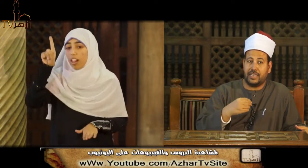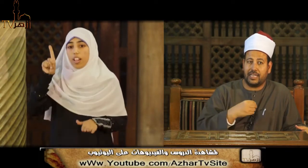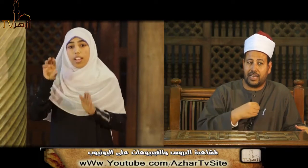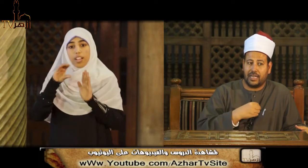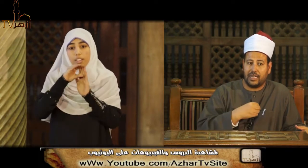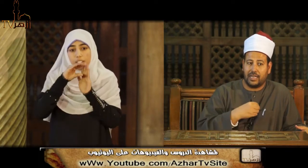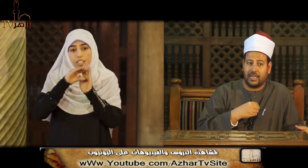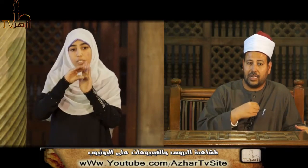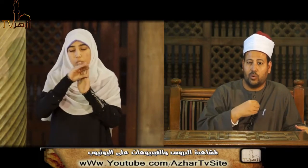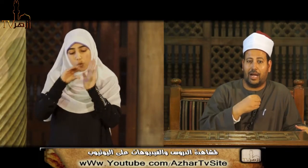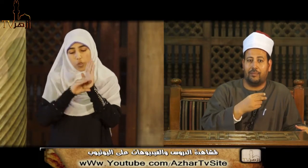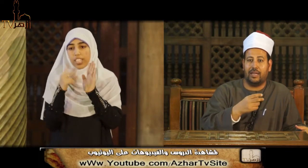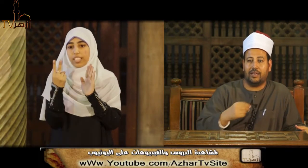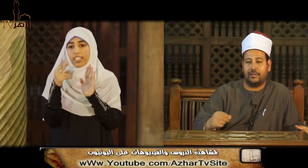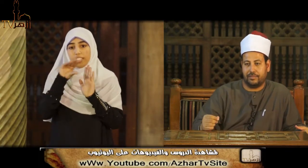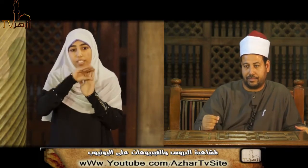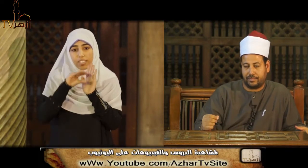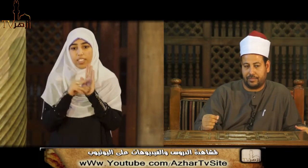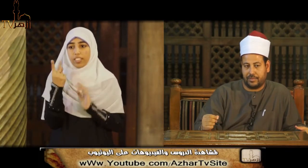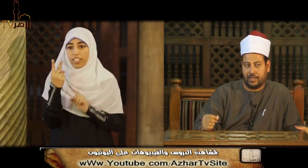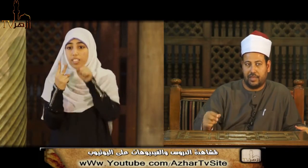من نية وعمل.